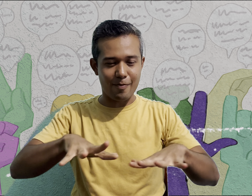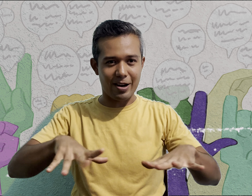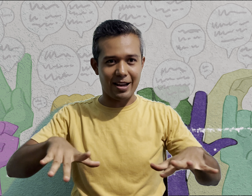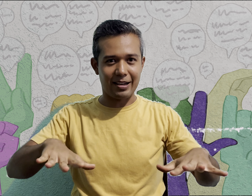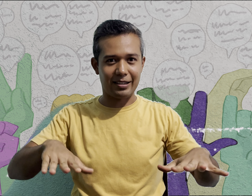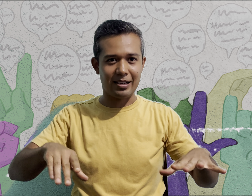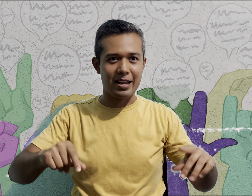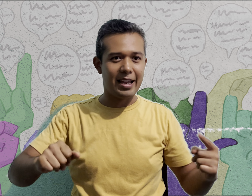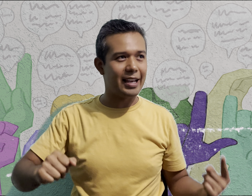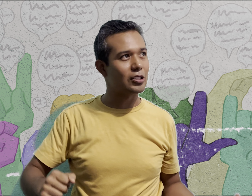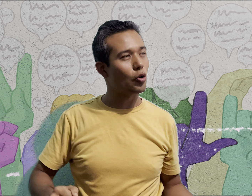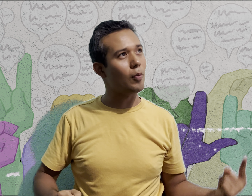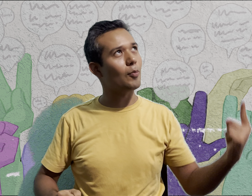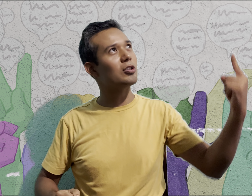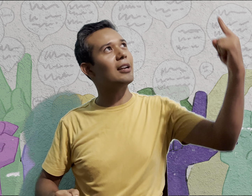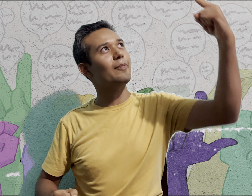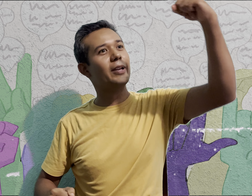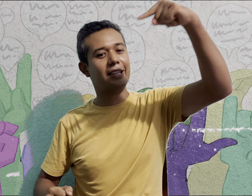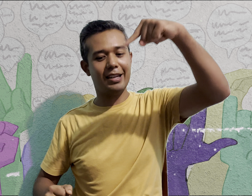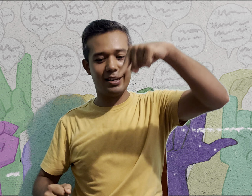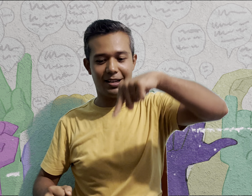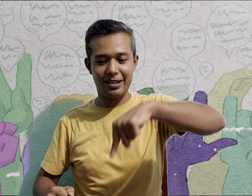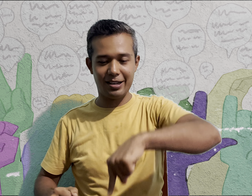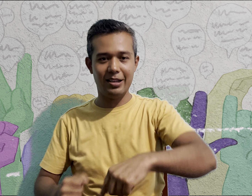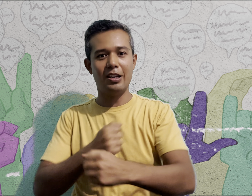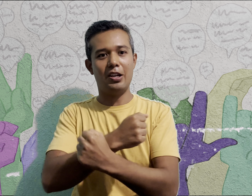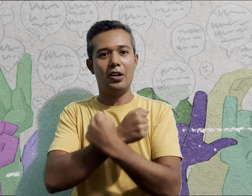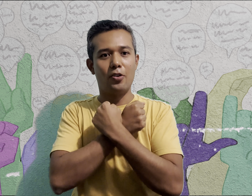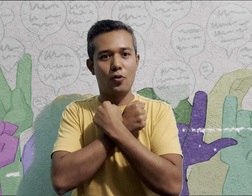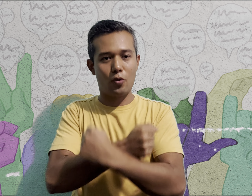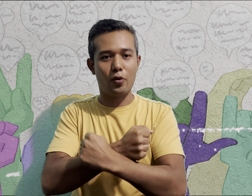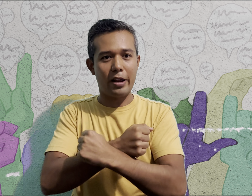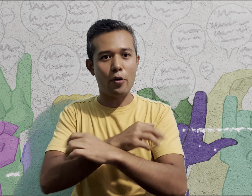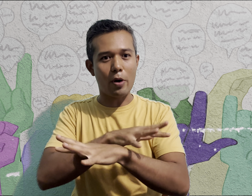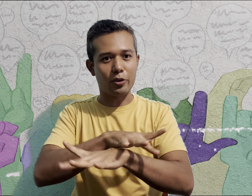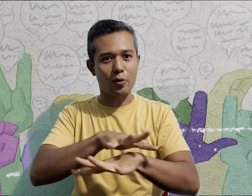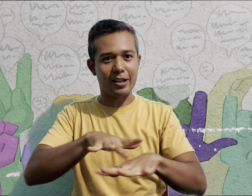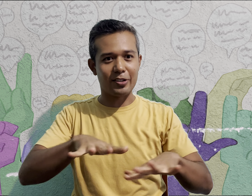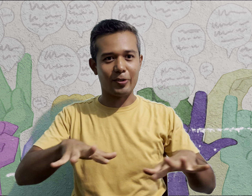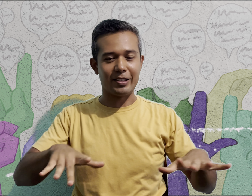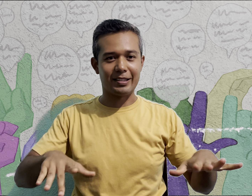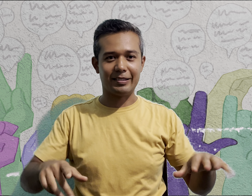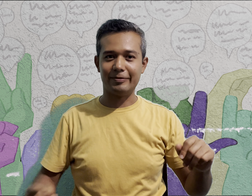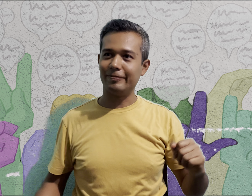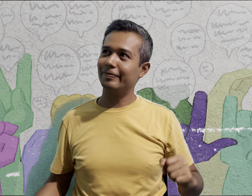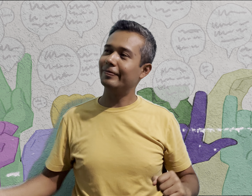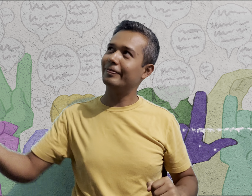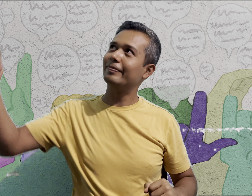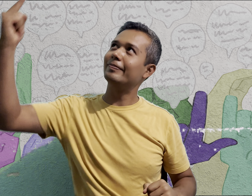tiembla. Esto lo vamos a repetir en cuatro ocasiones.